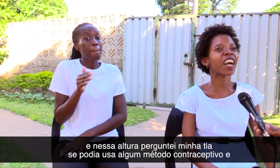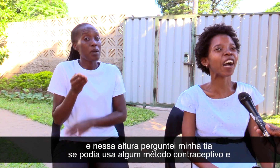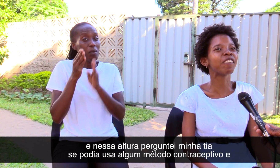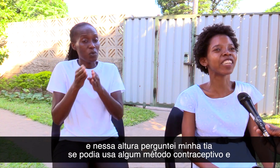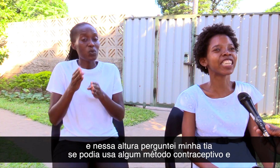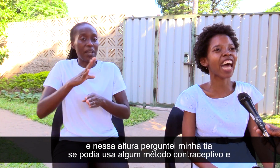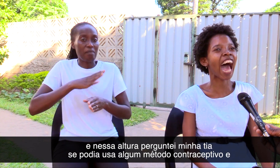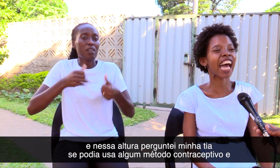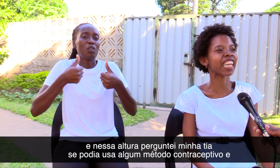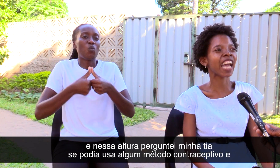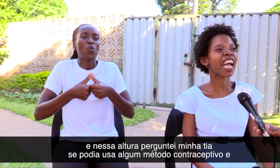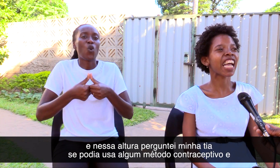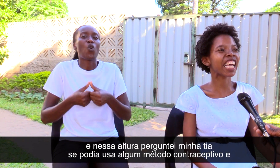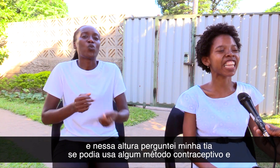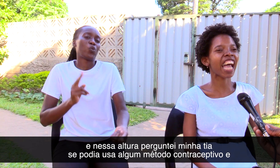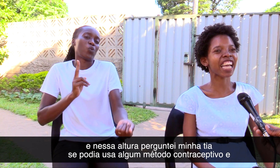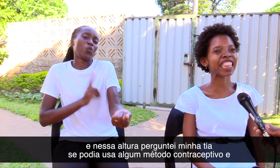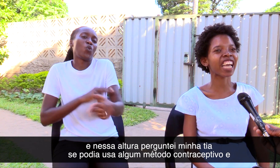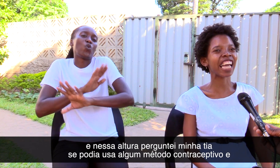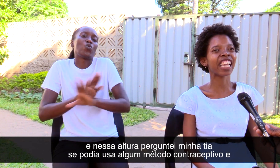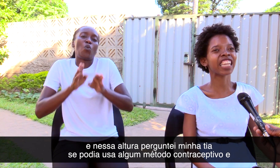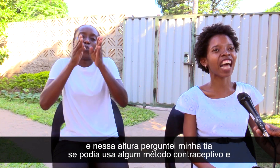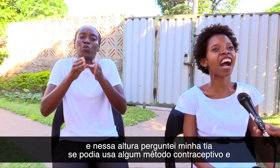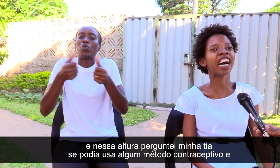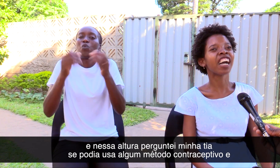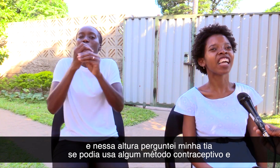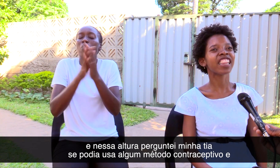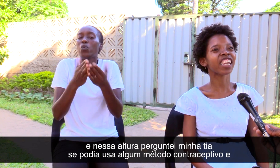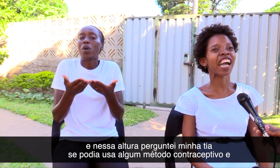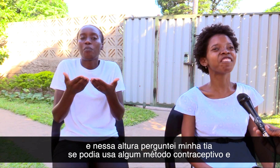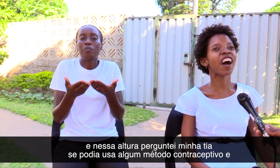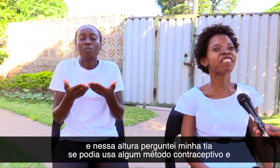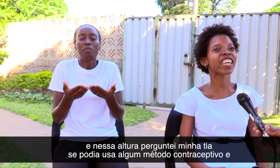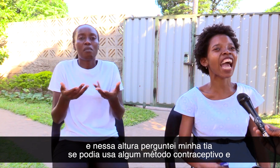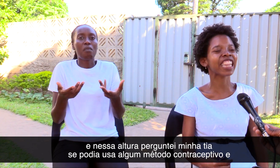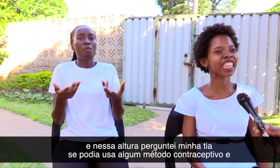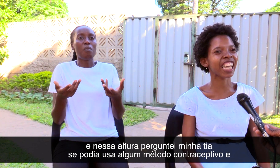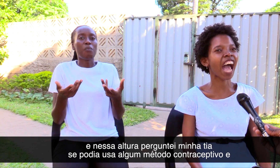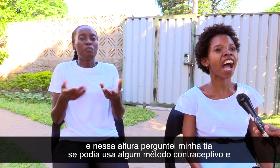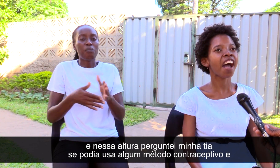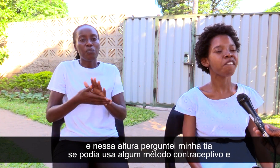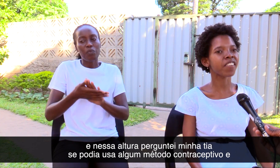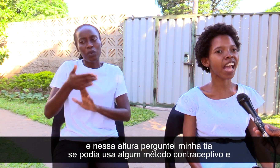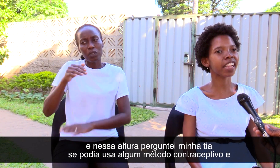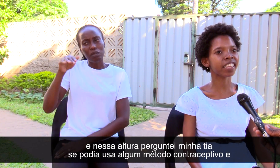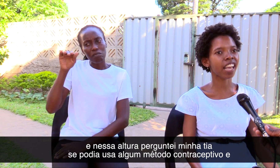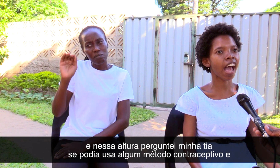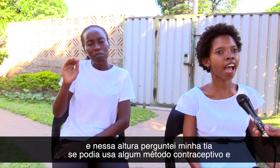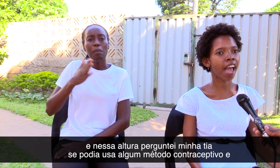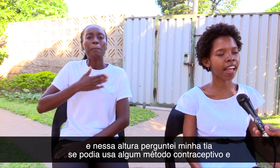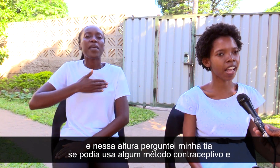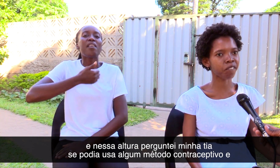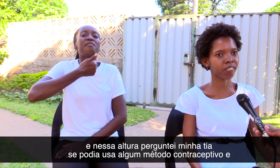para conversar e daí ter. Então liguei para minha